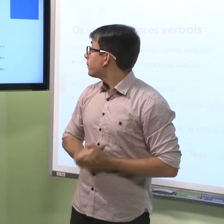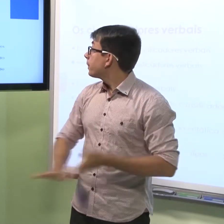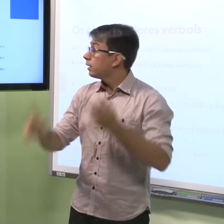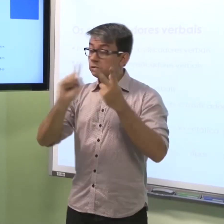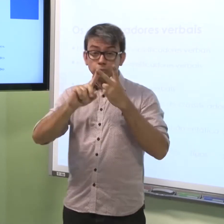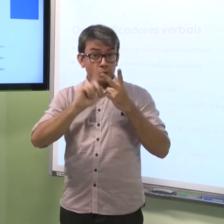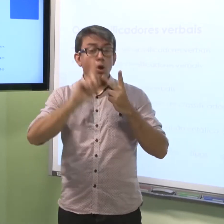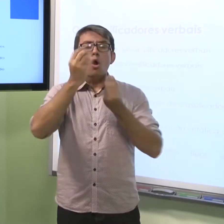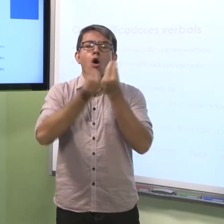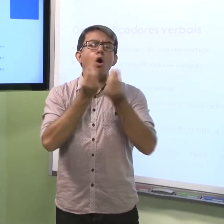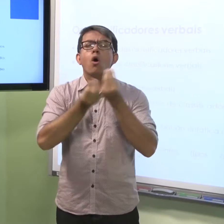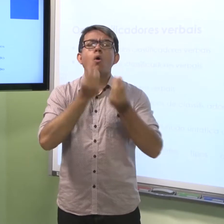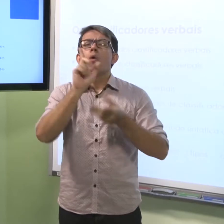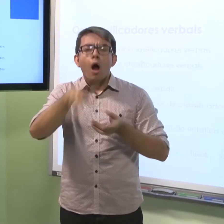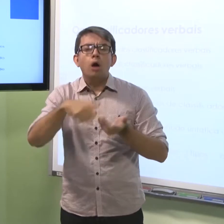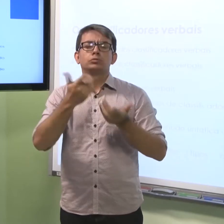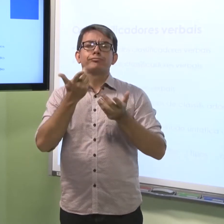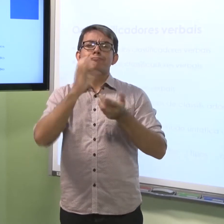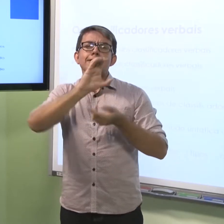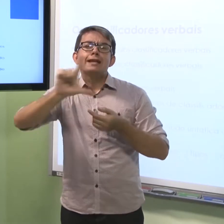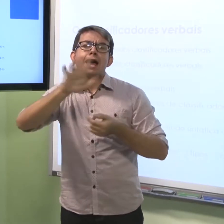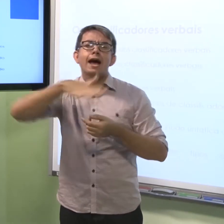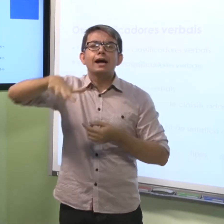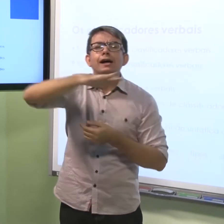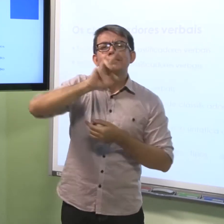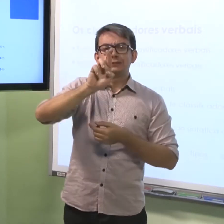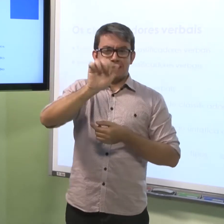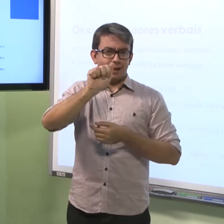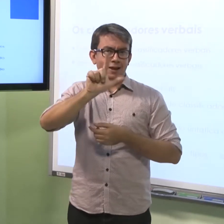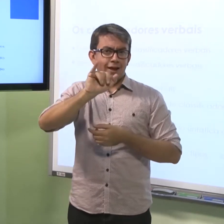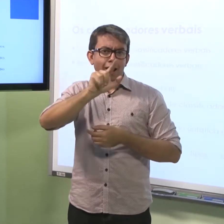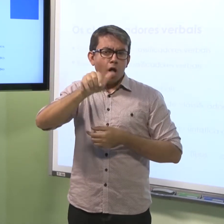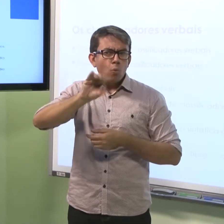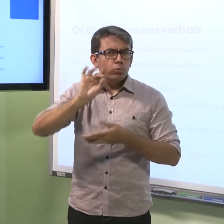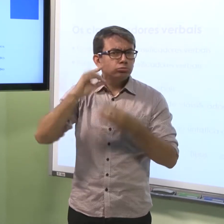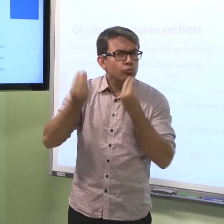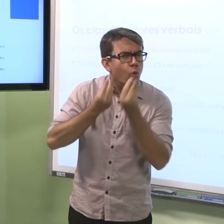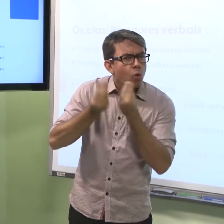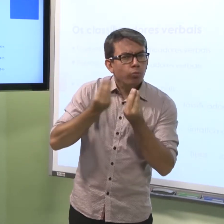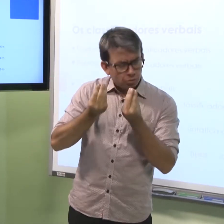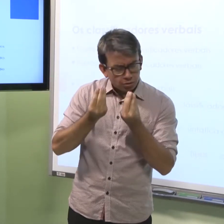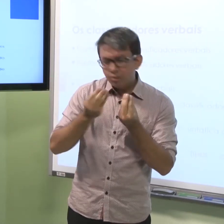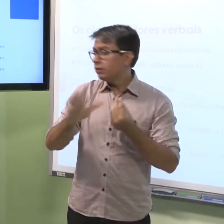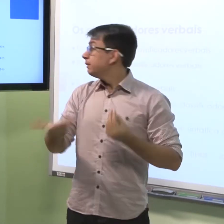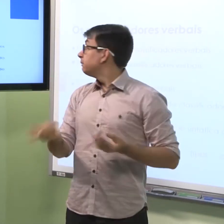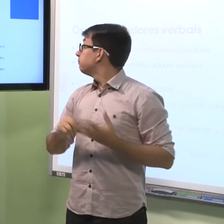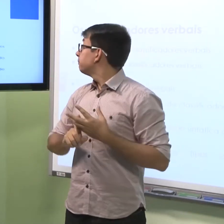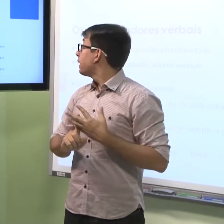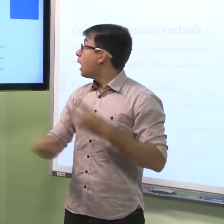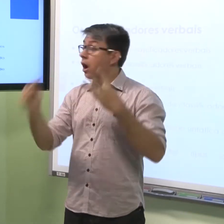Outro aspecto é a realização dos classificadores verbais.